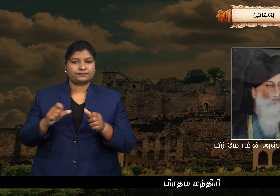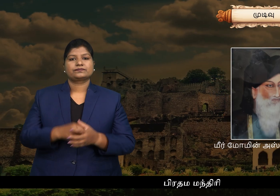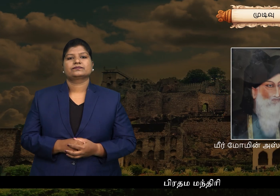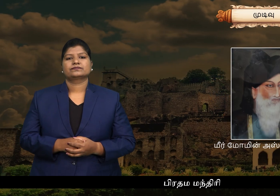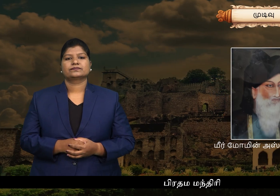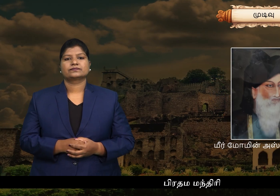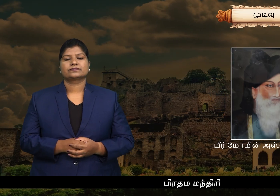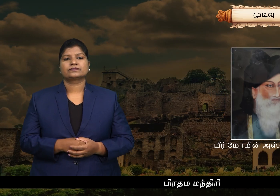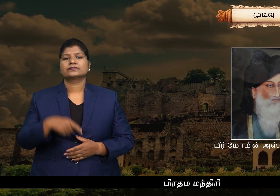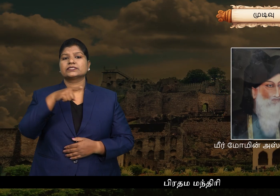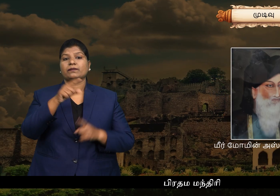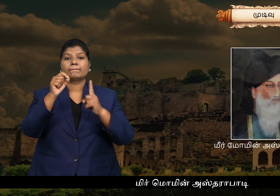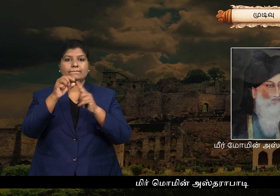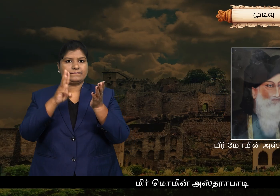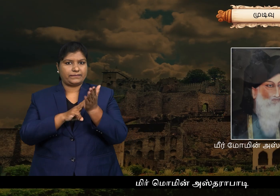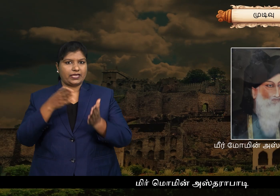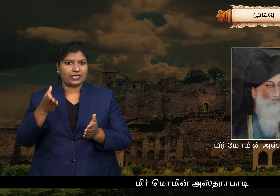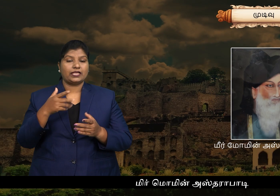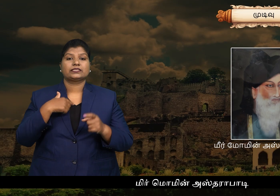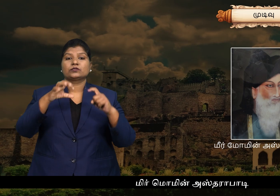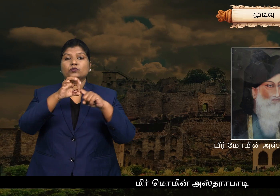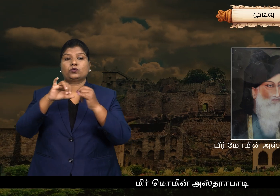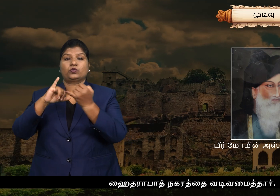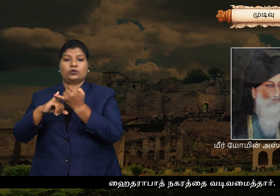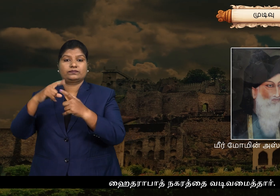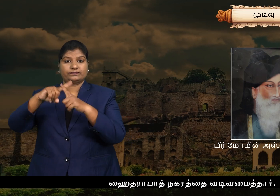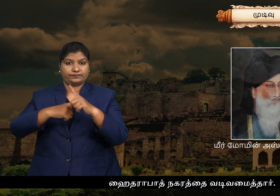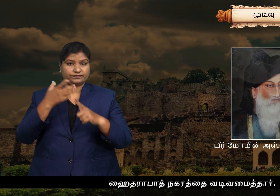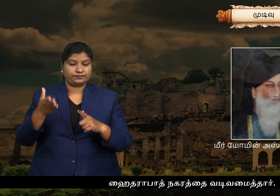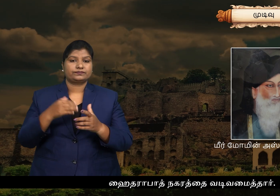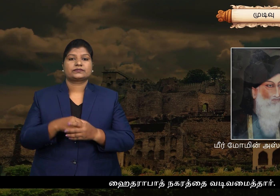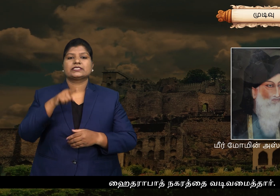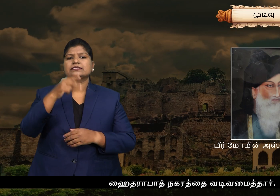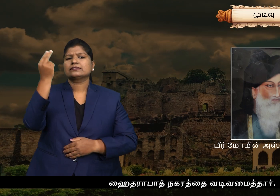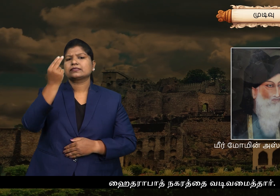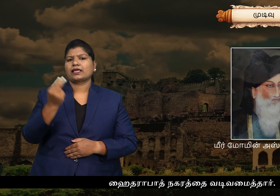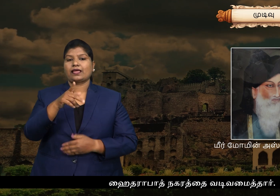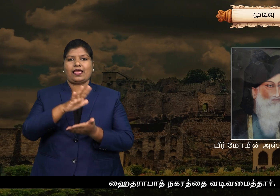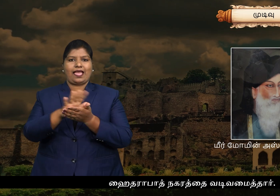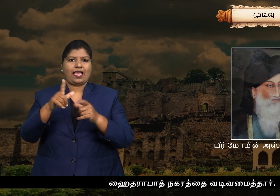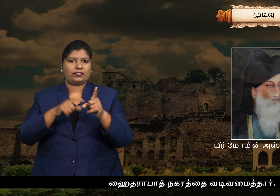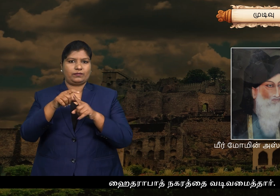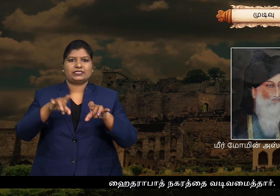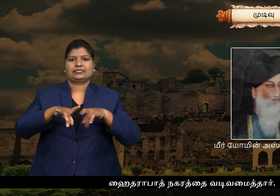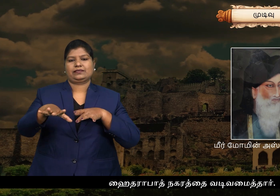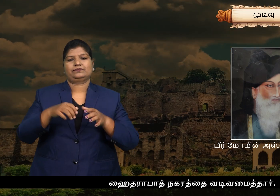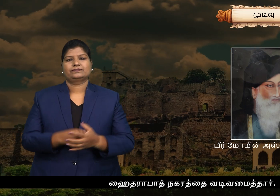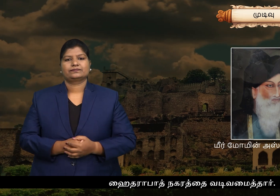பிரதம மந்திரி மிர் முமின் அஸ்தராபாடி ஹைதராபாத் நகரத்தை வடிவமைத்தார்.